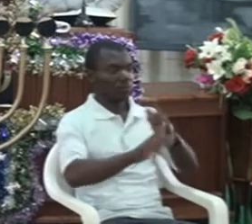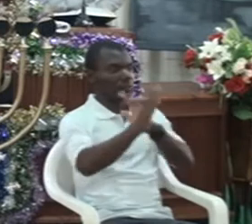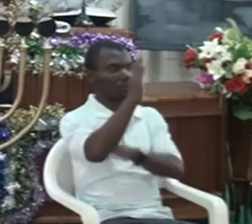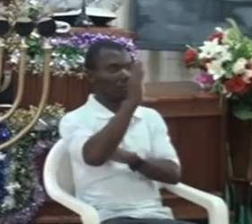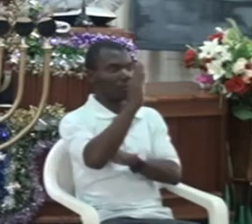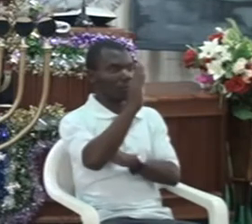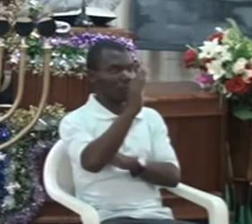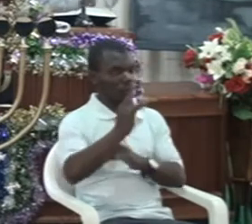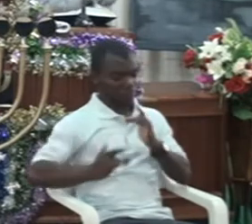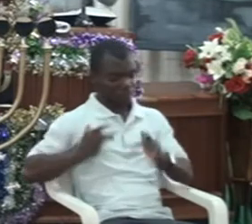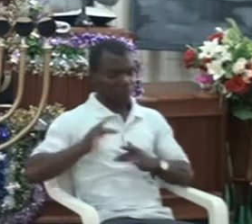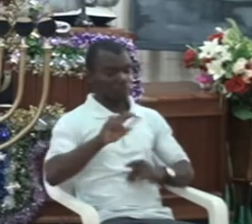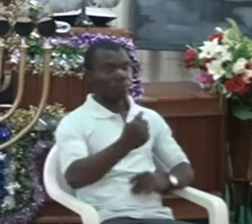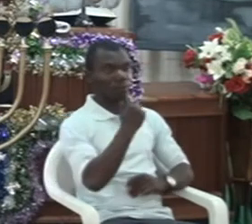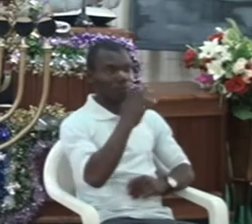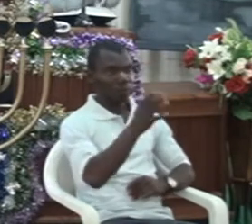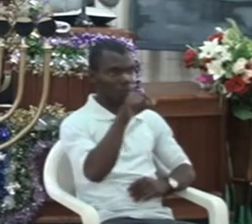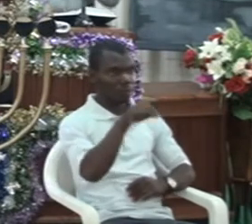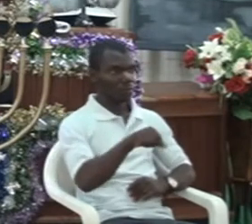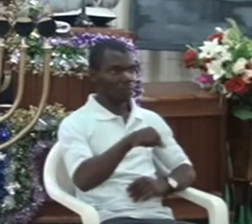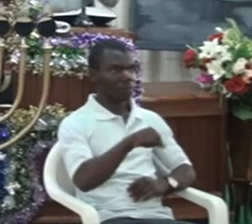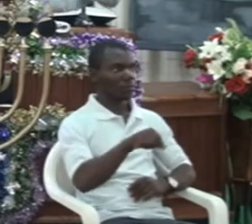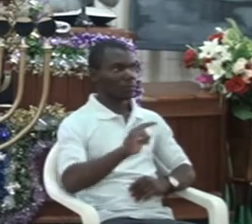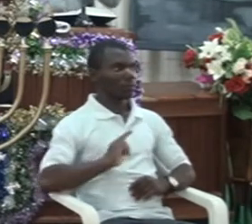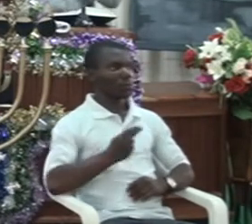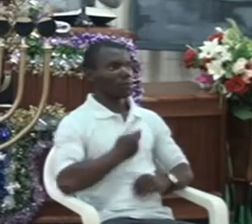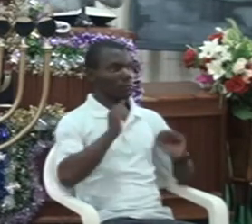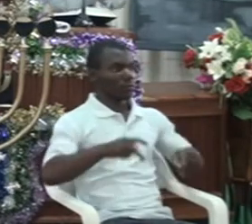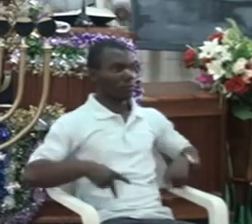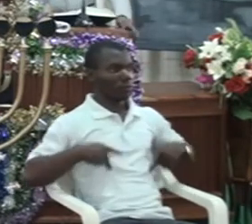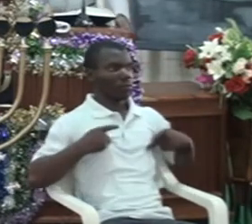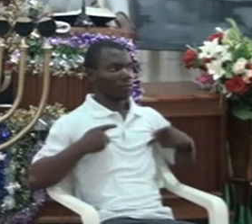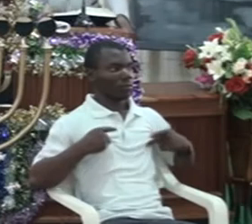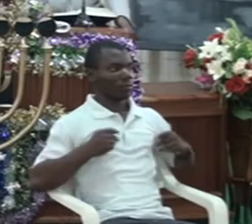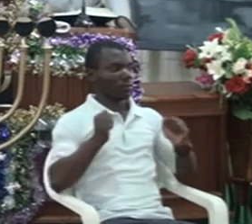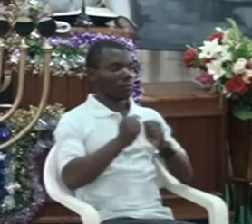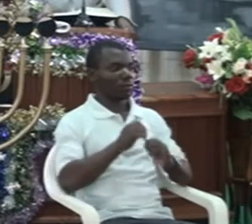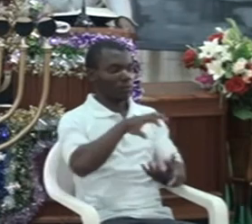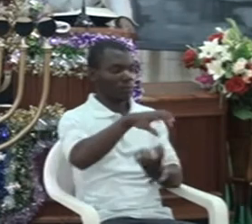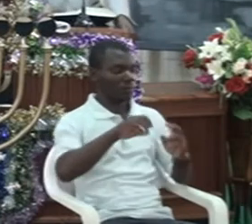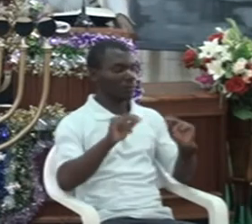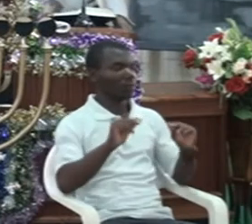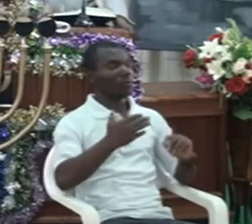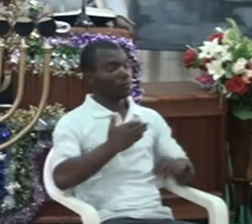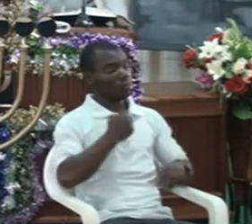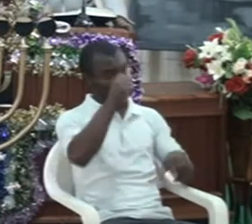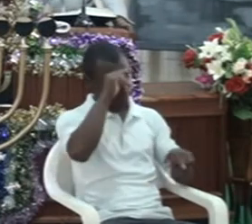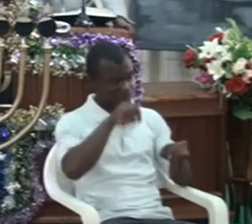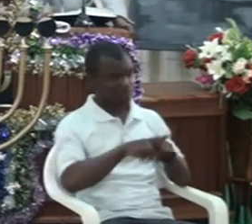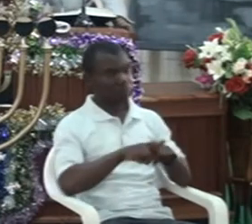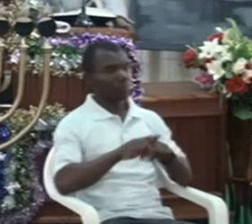La grâce ne nous dit pas de vivre n'importe comment. Mon frère, Ndugu yangu,